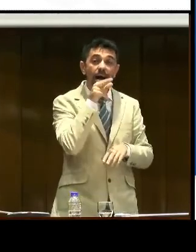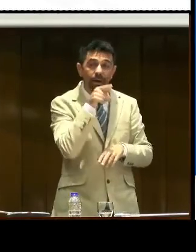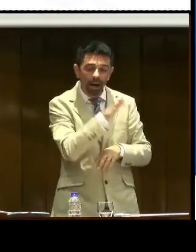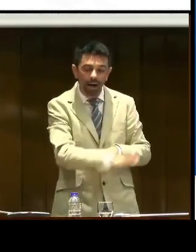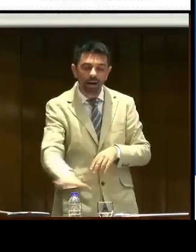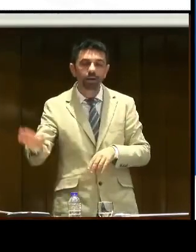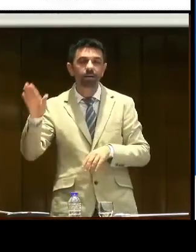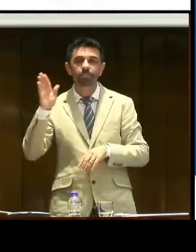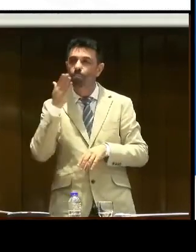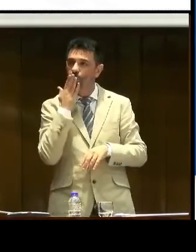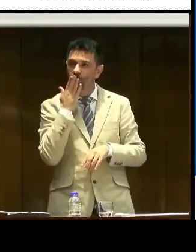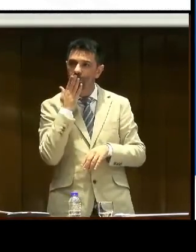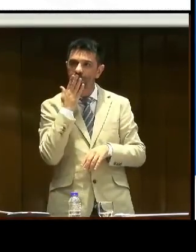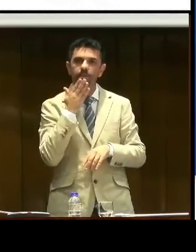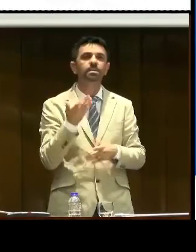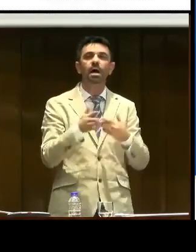Bonet.